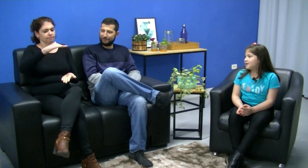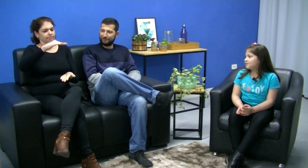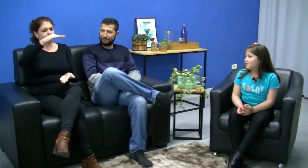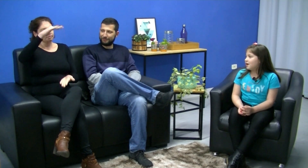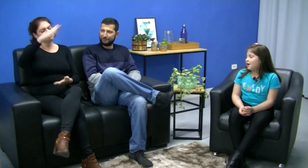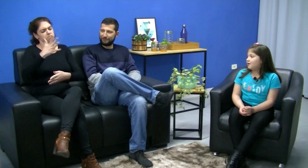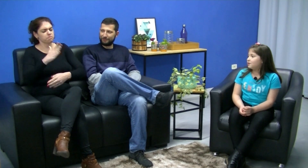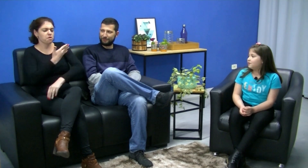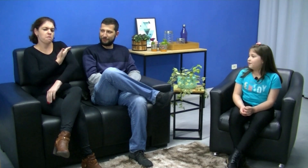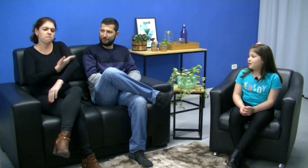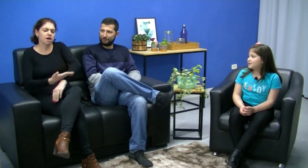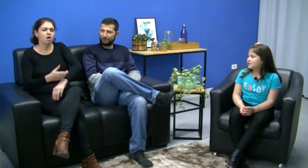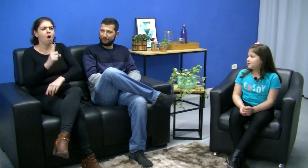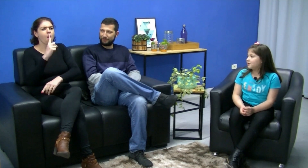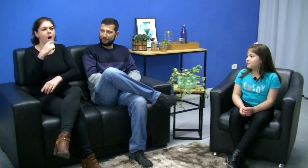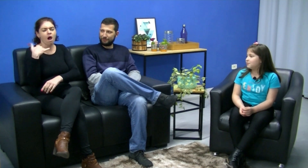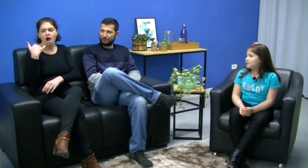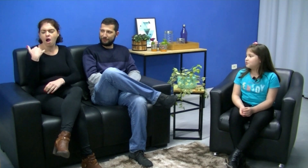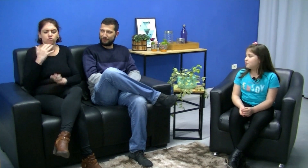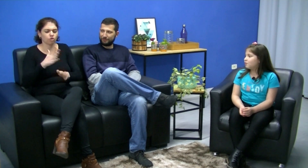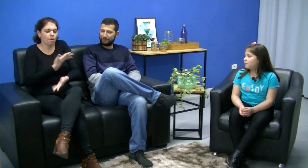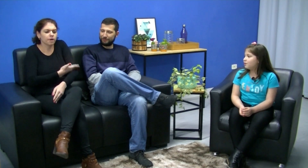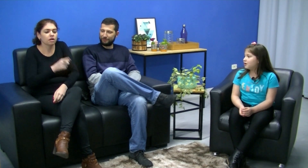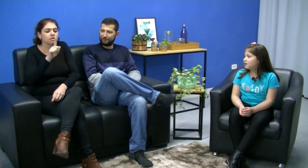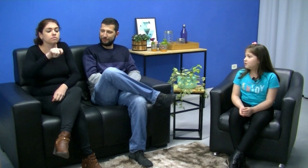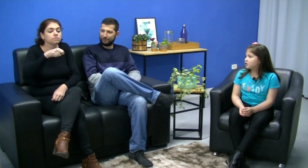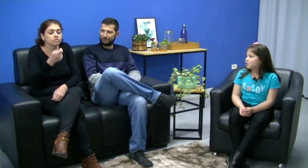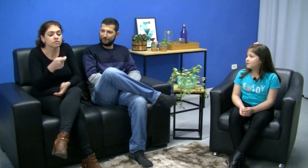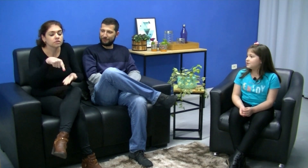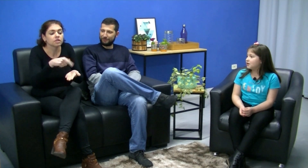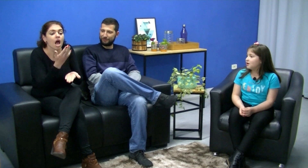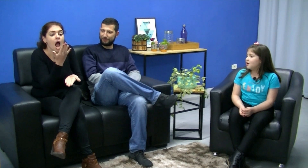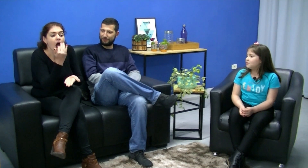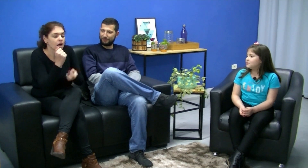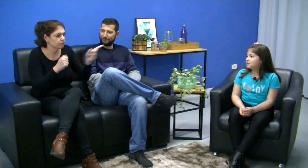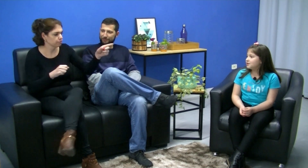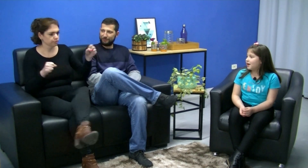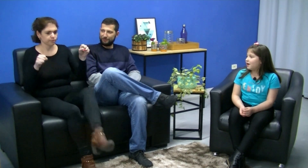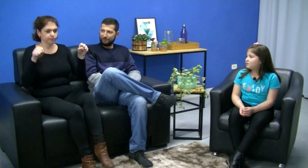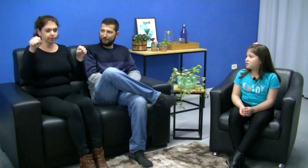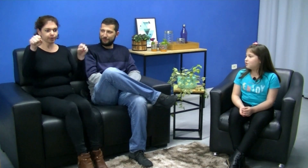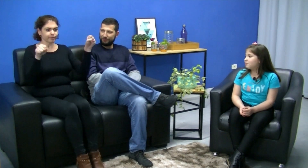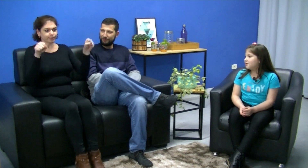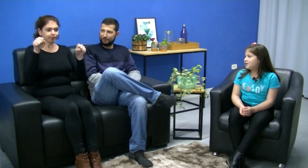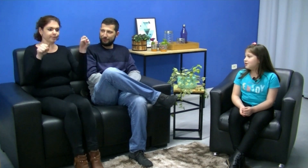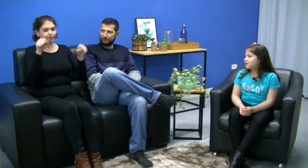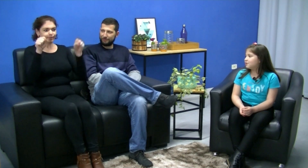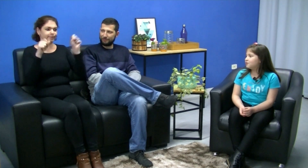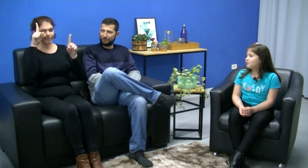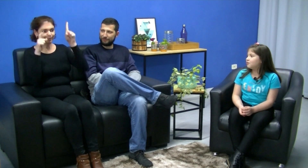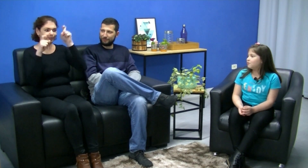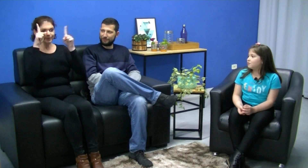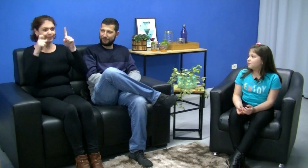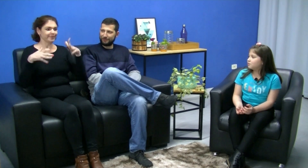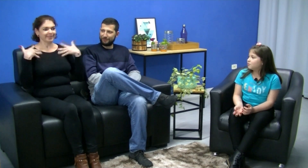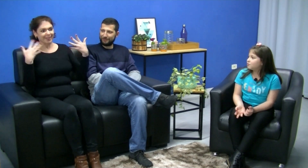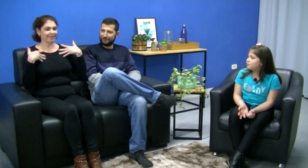crescendo. Aí quando eu fui crescendo mais ou menos com 1 ano, já comecei o sinal de comida. Com 1